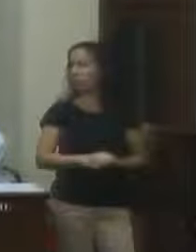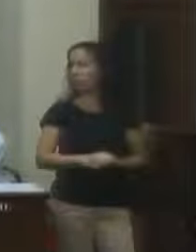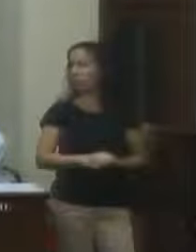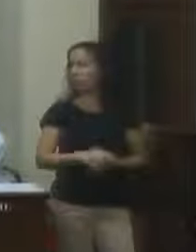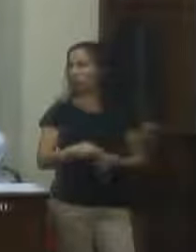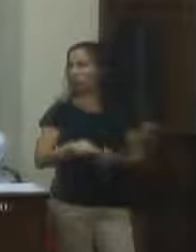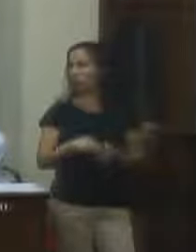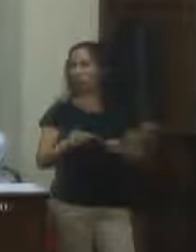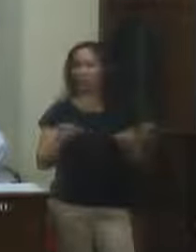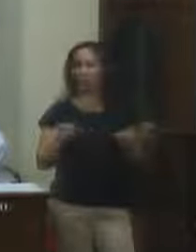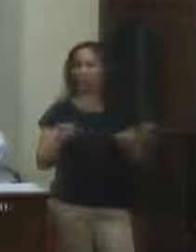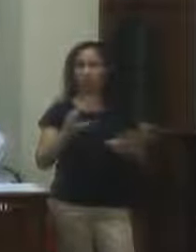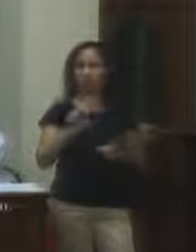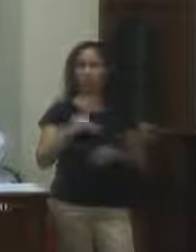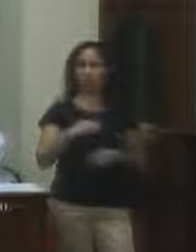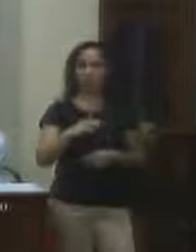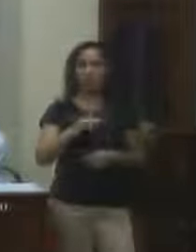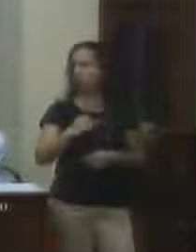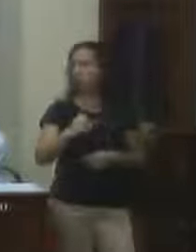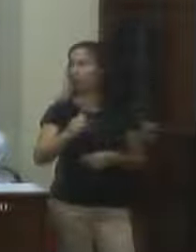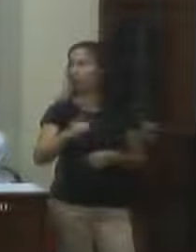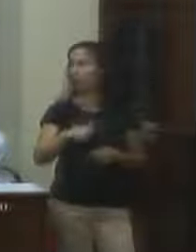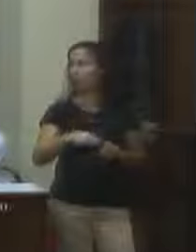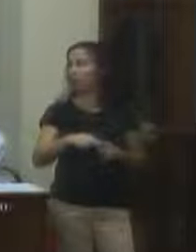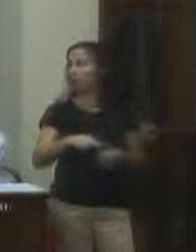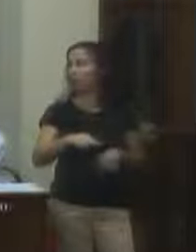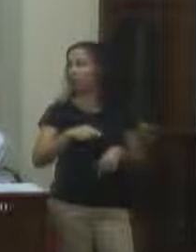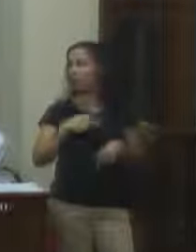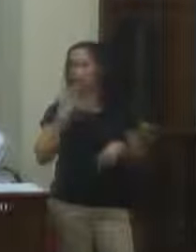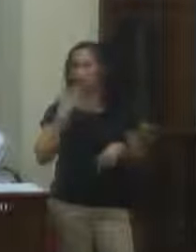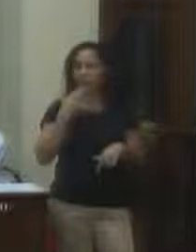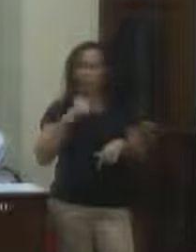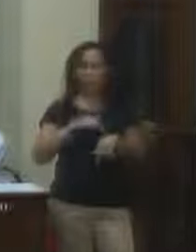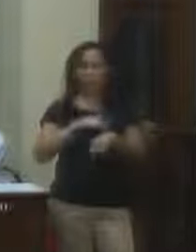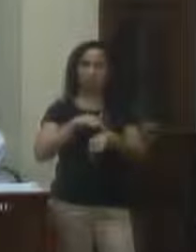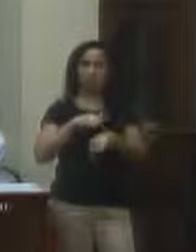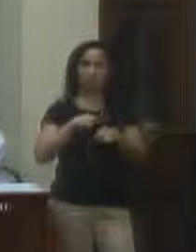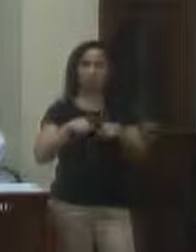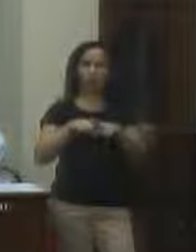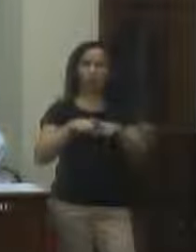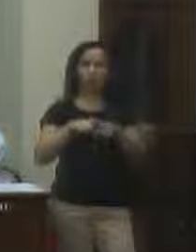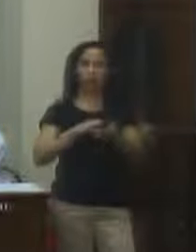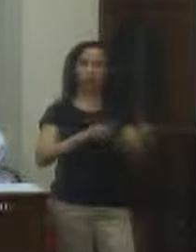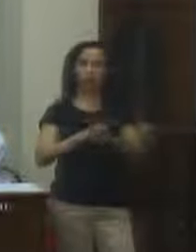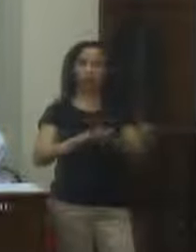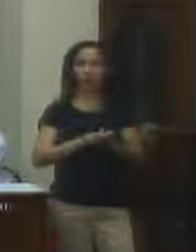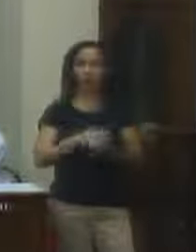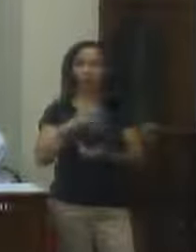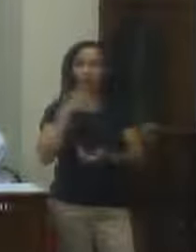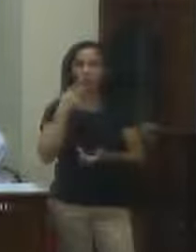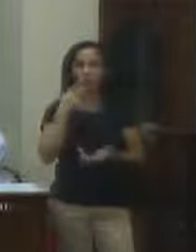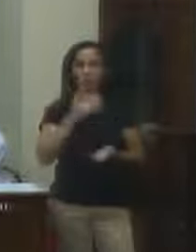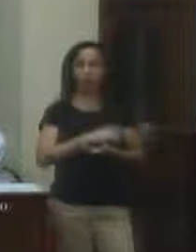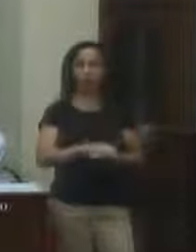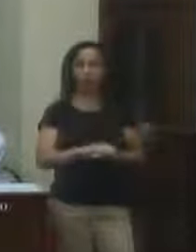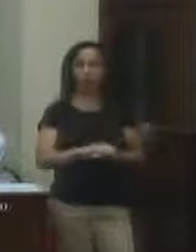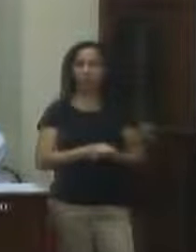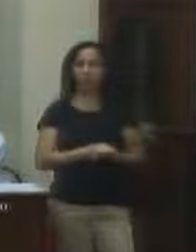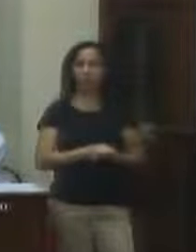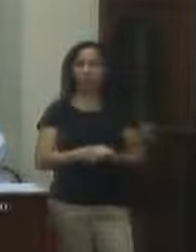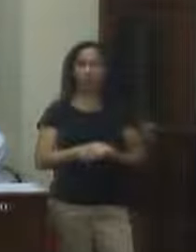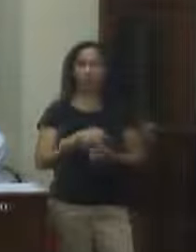segmentos comerciais. Ele não fala hora nenhuma em copo, Eduardo. Ele não fala hora nenhuma